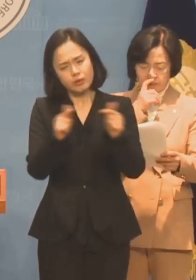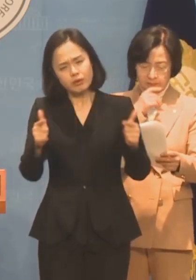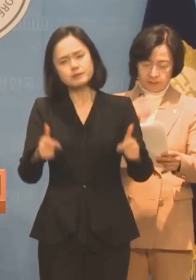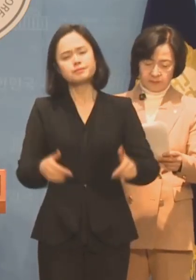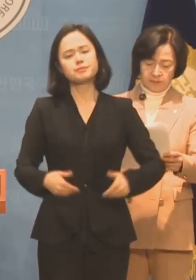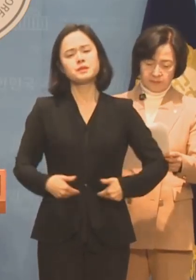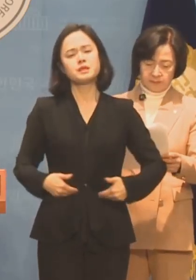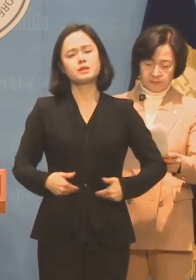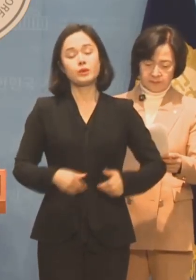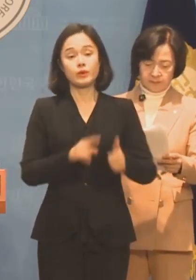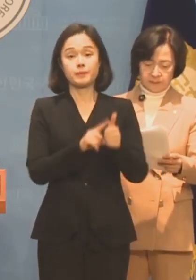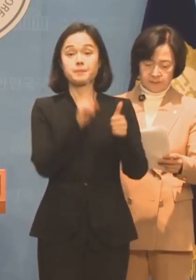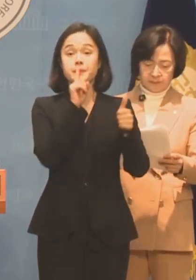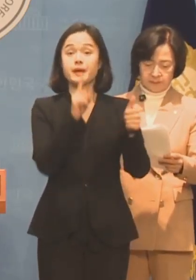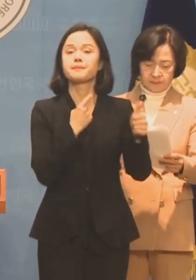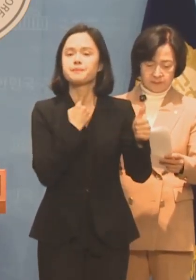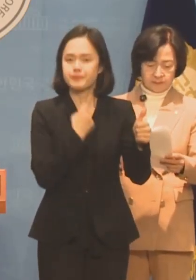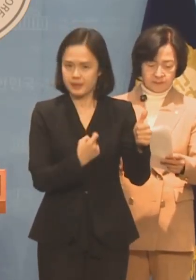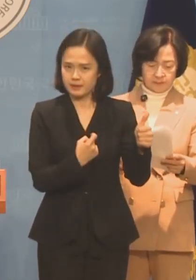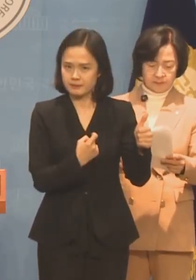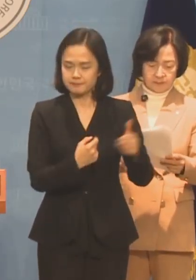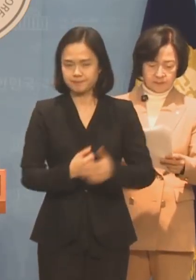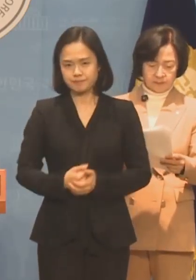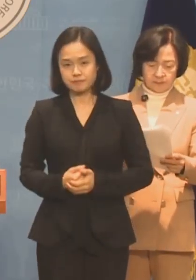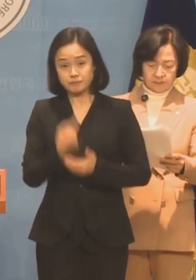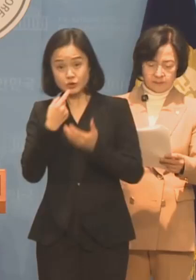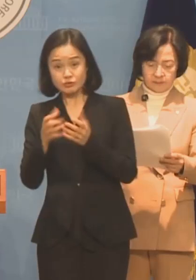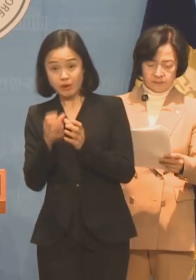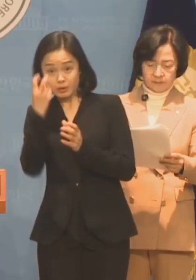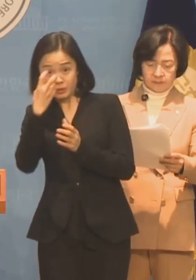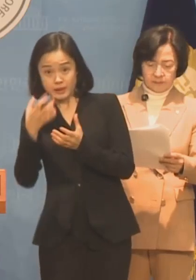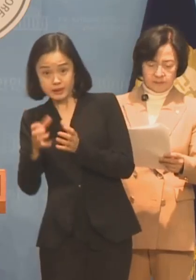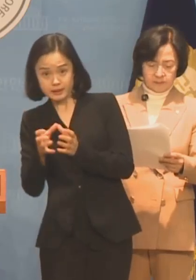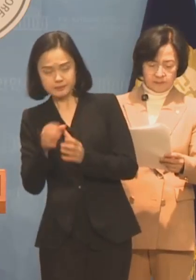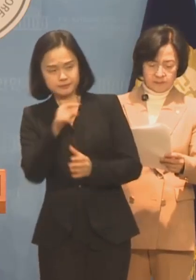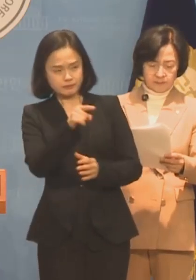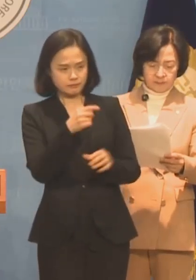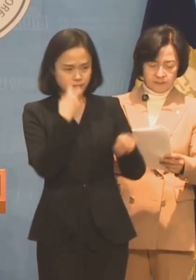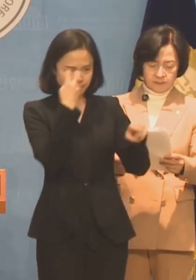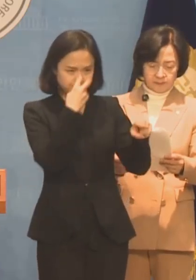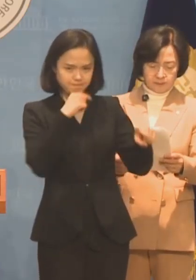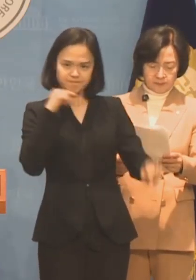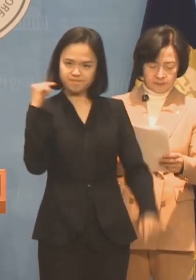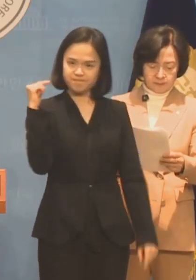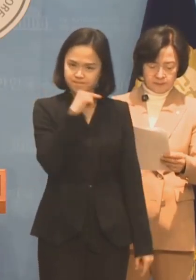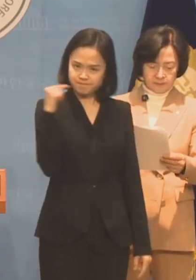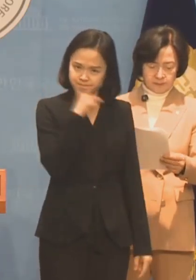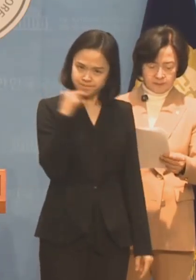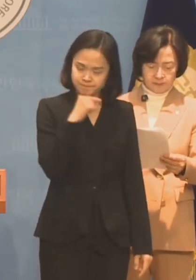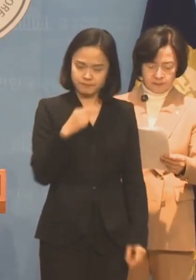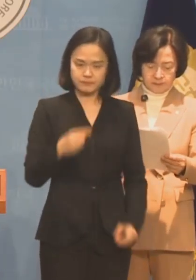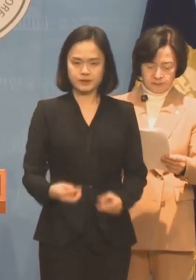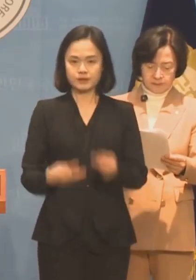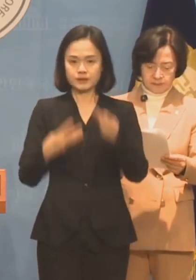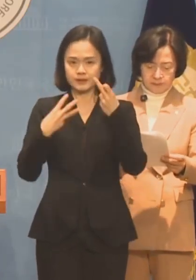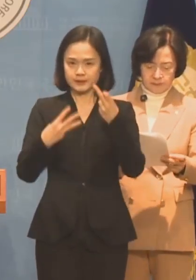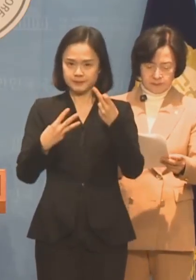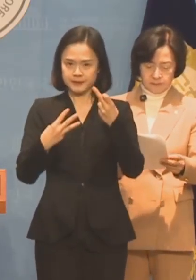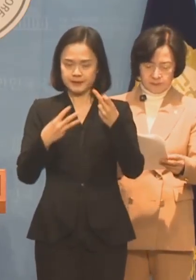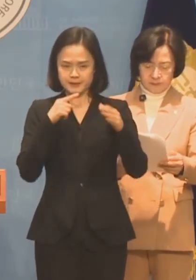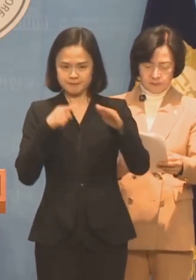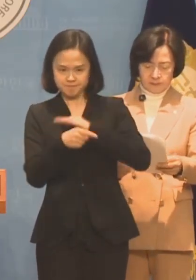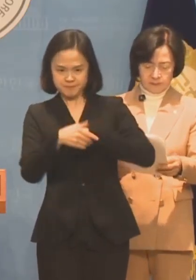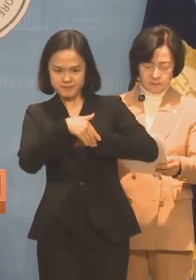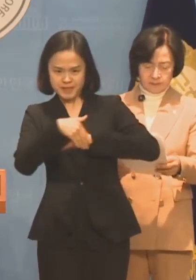합니다. 우리 진상조사단은 철저한 조사를 통해 12.4 내란의 전모뿐만 아니라